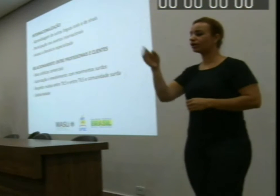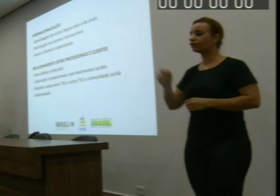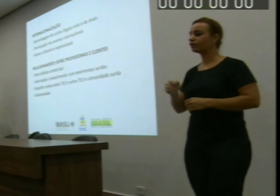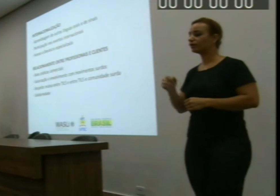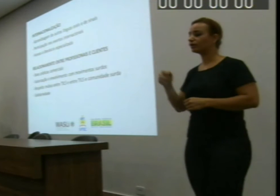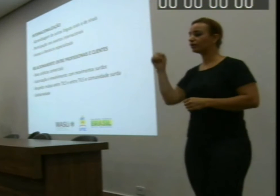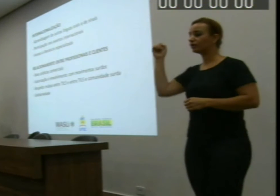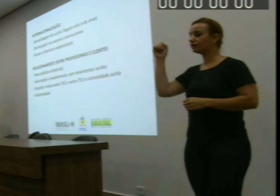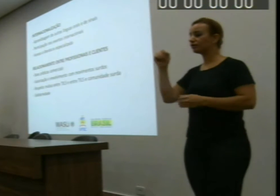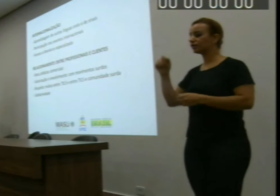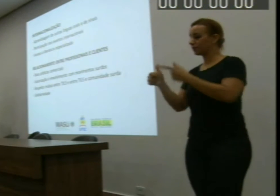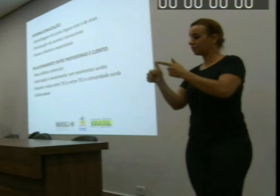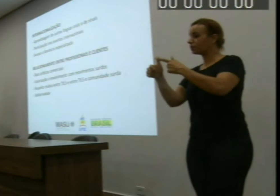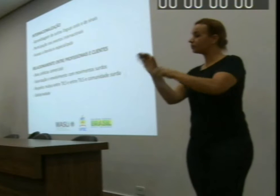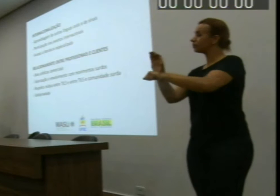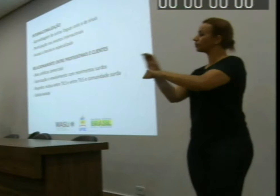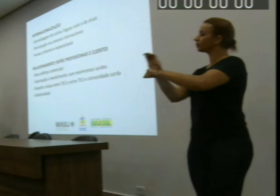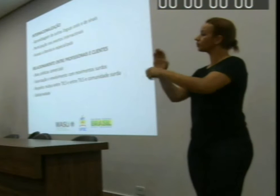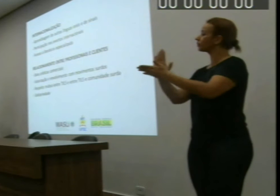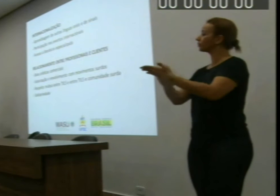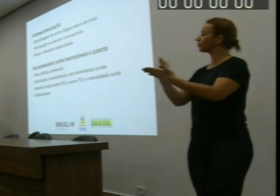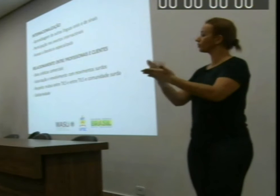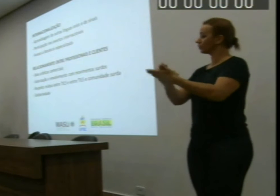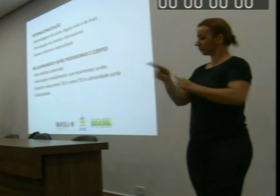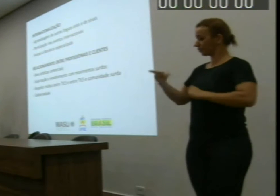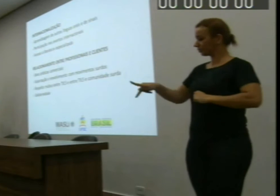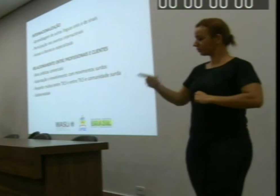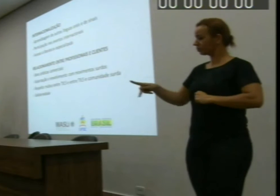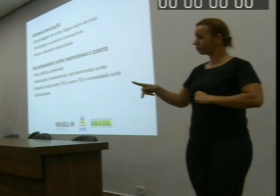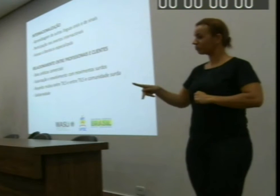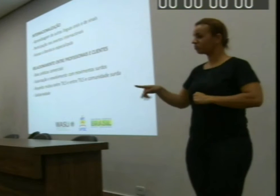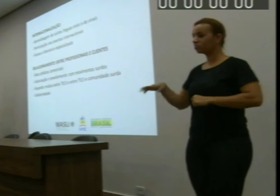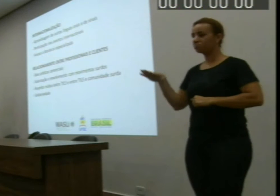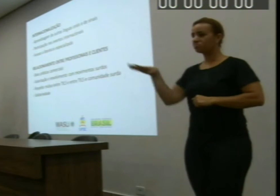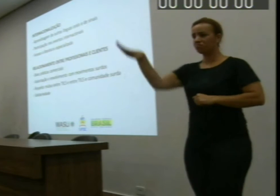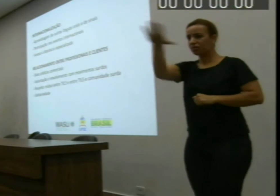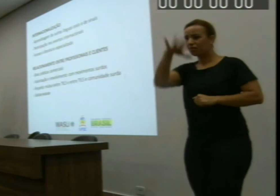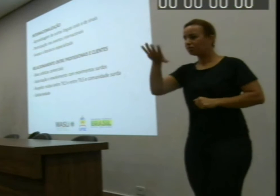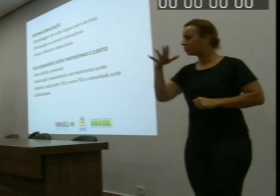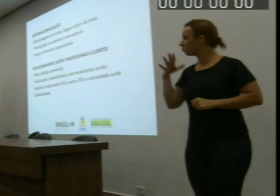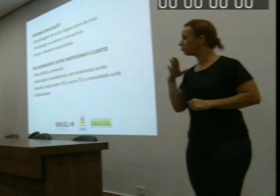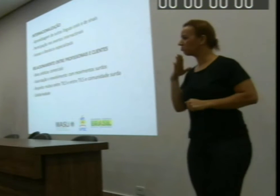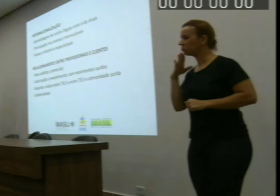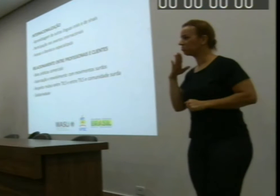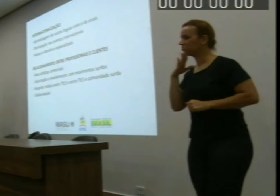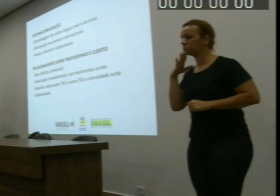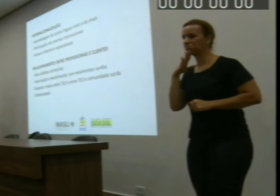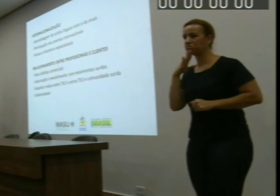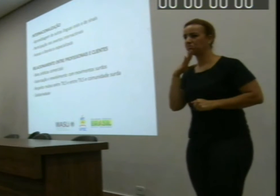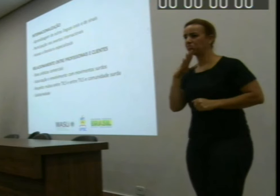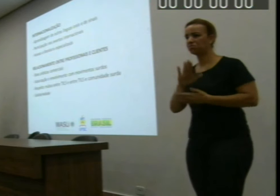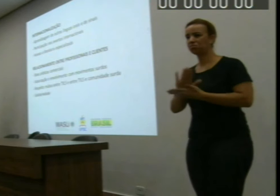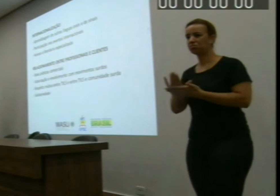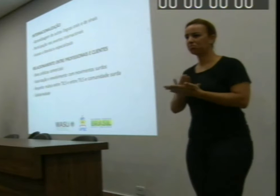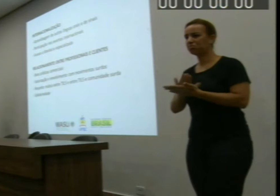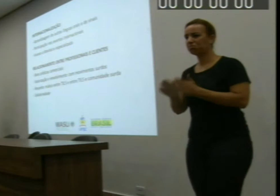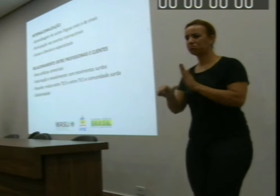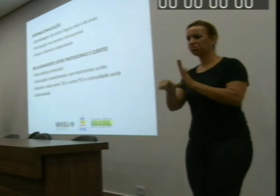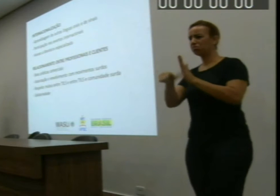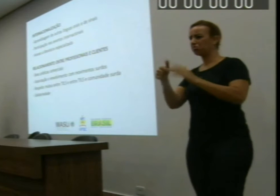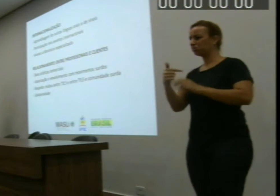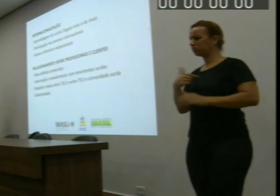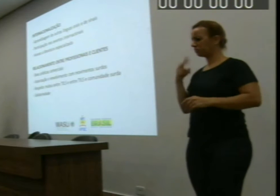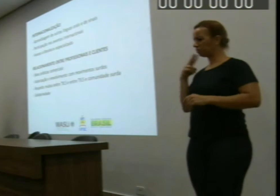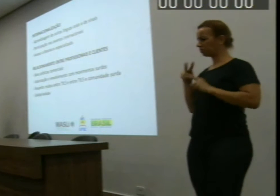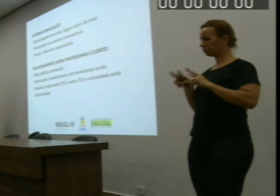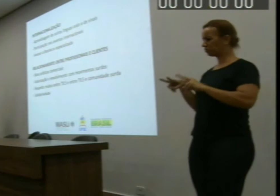intérpretes que houve no Paraguai porque nunca tinha visto vida eu nem sabia aí eles me comentaram não Isa é a primeira vez que a gente tá tendo um curso foi